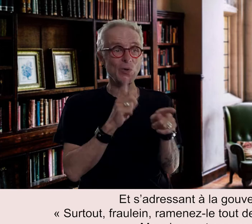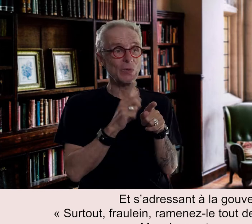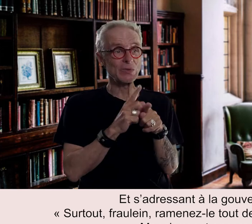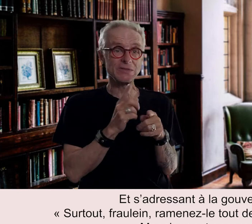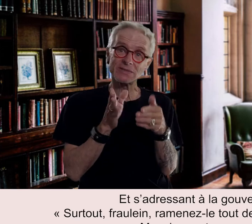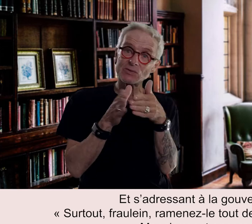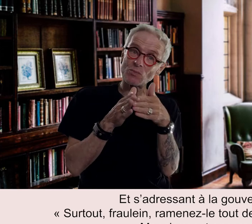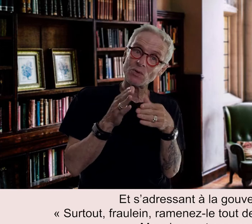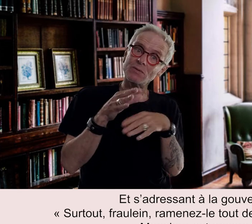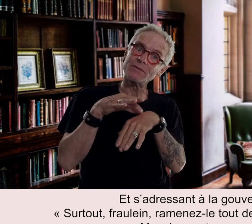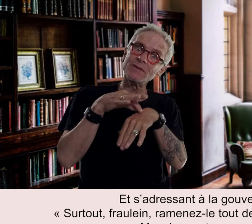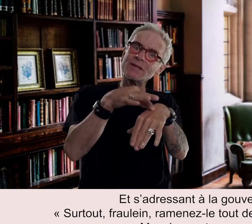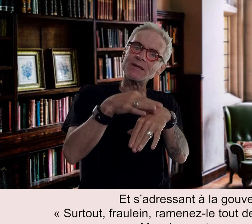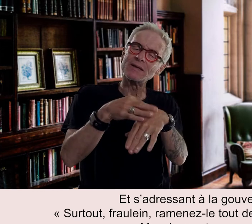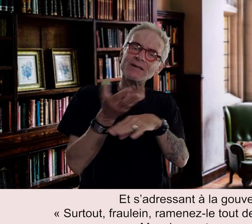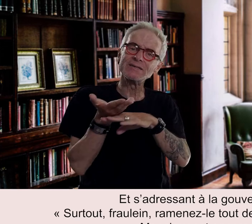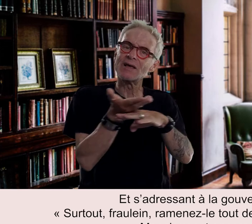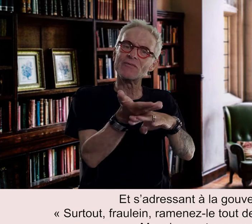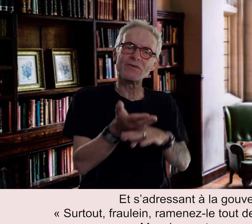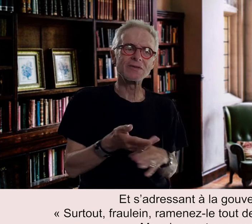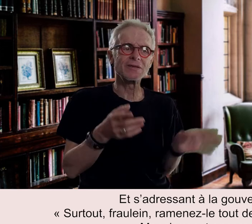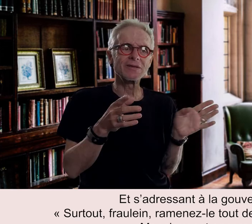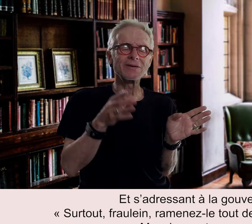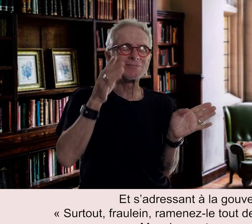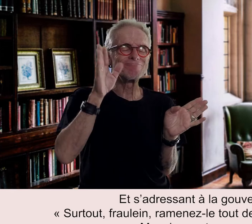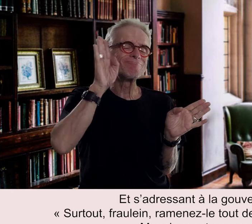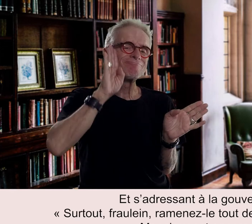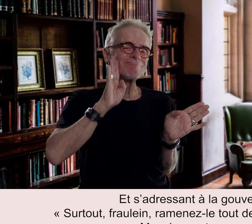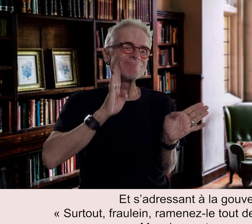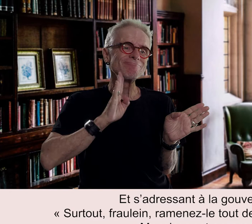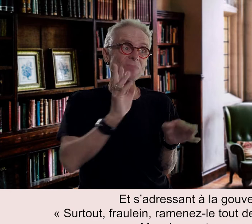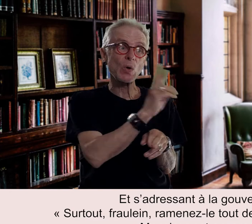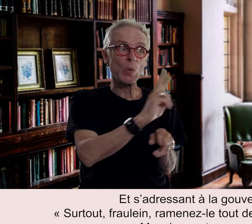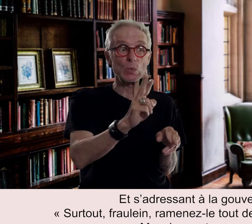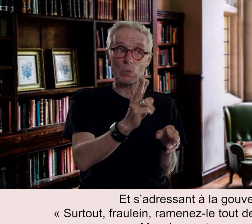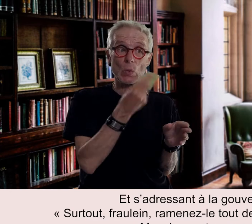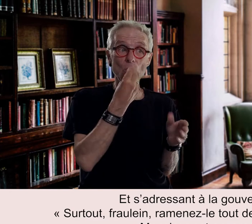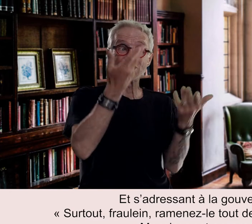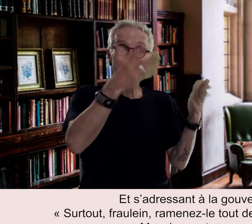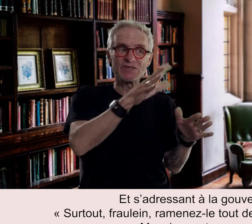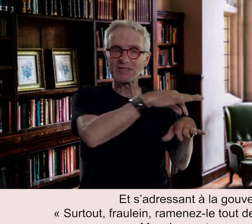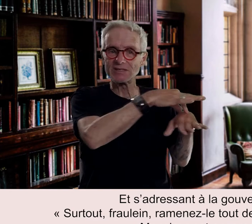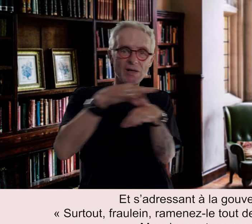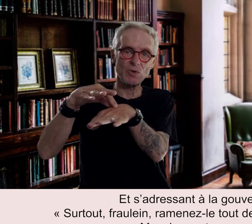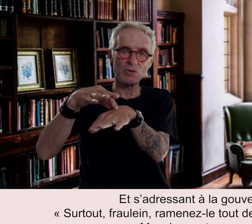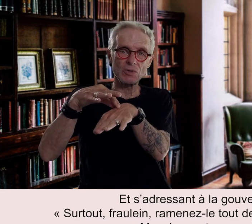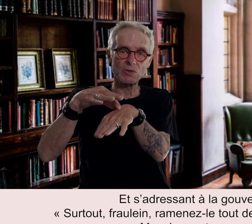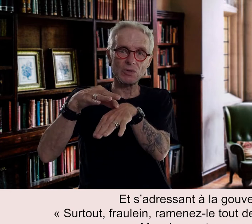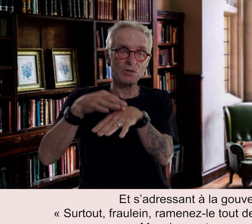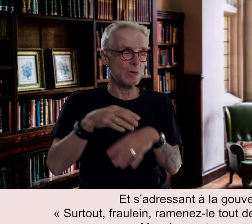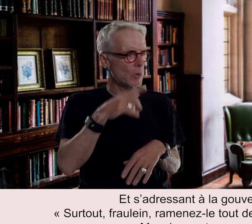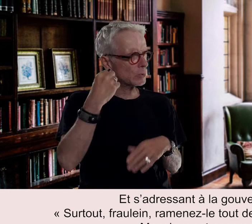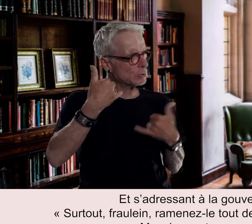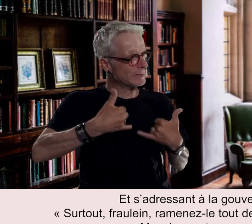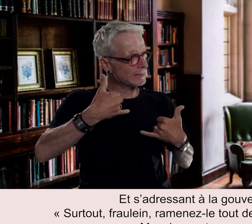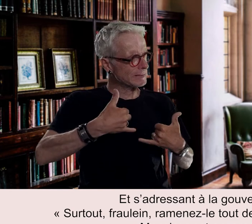à la gouvernante, « Surtout, Fräulein, ramenez-le tout de suite après dîner. Monsieur est encore ici ?